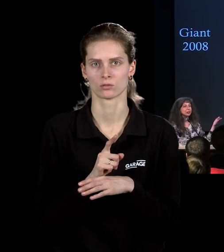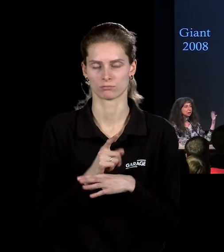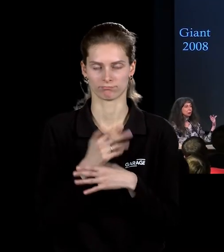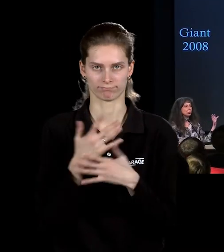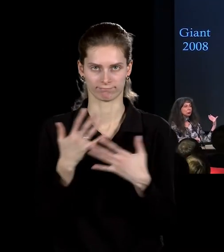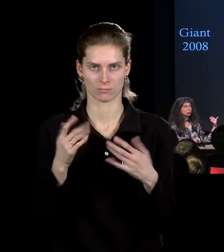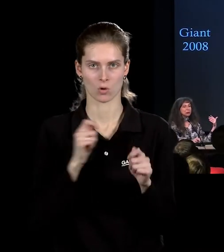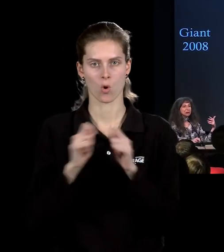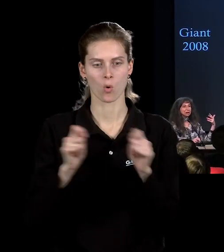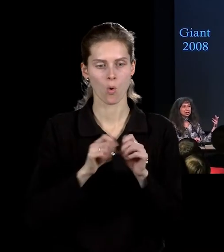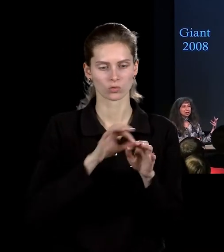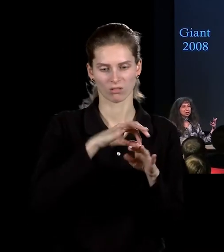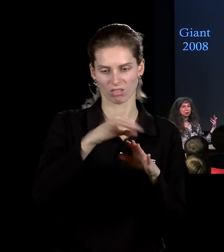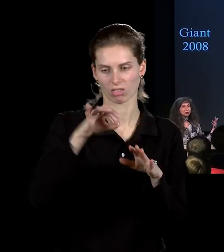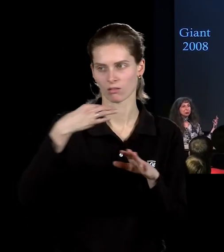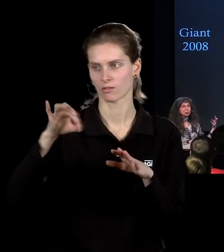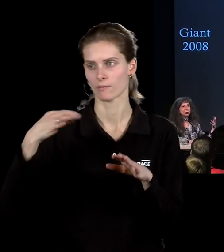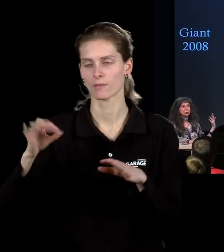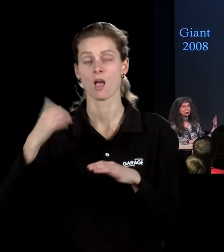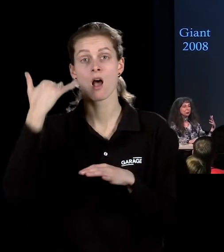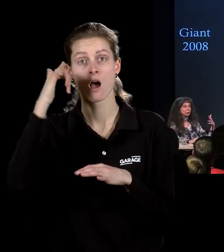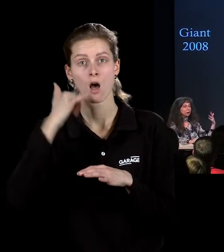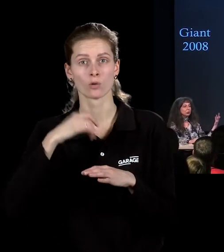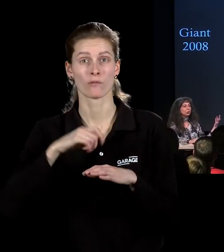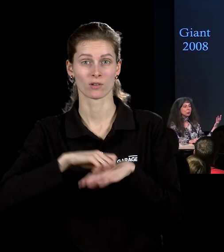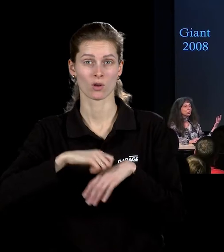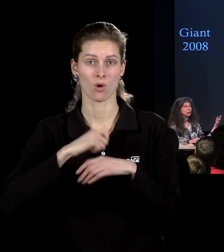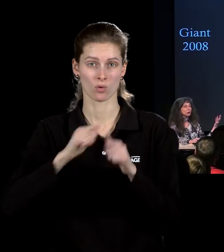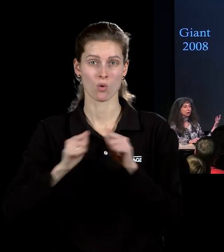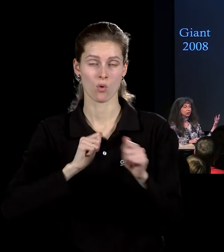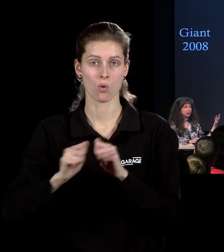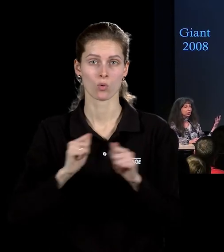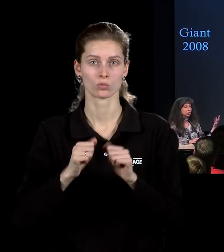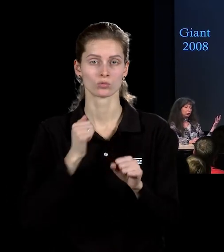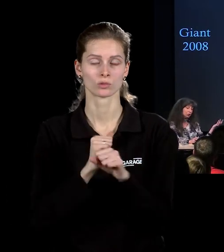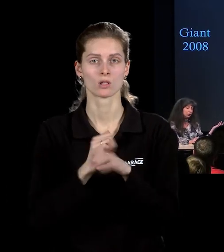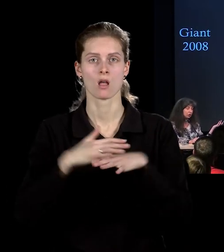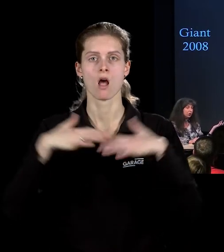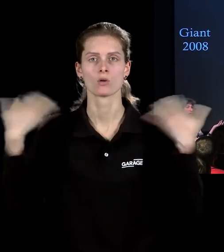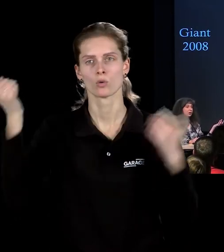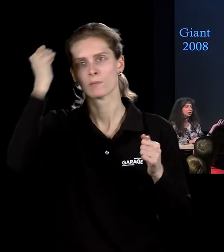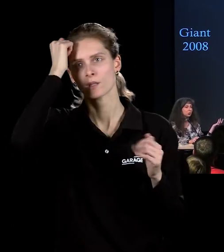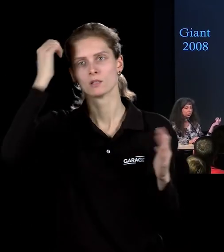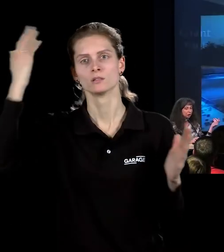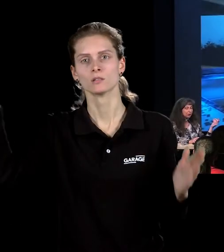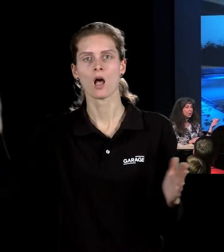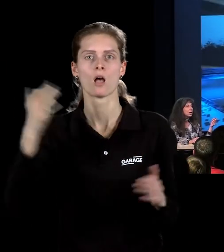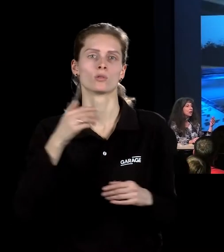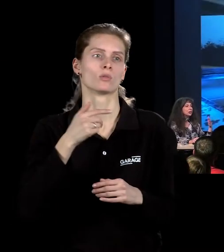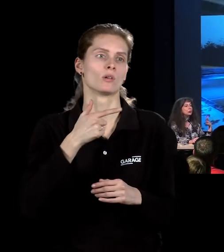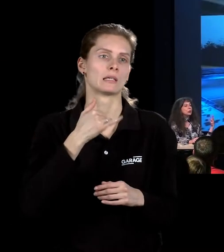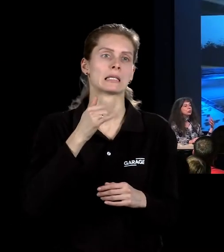кожа, из которой он потом, из этих же коровьих шкур он потом создает вот такие вот огромные статуи, которые гиганты, герои,